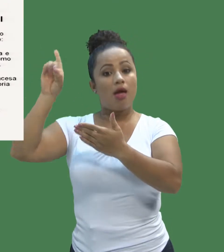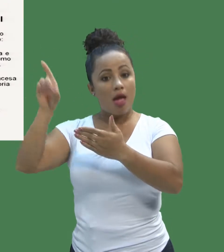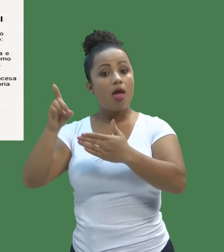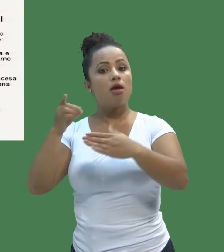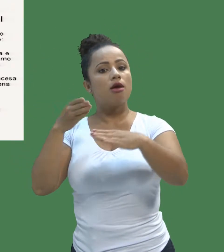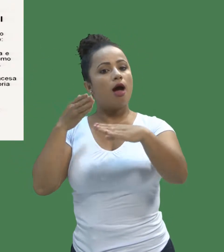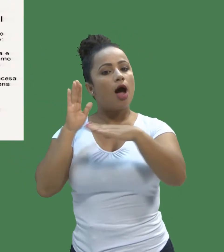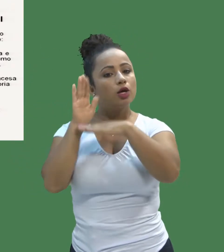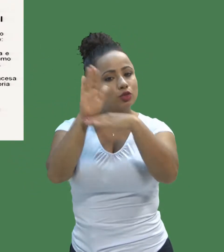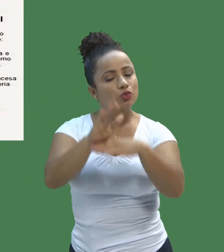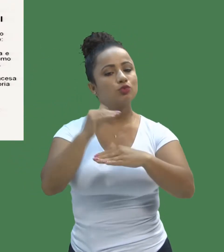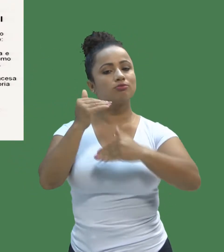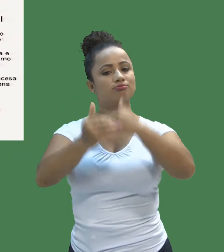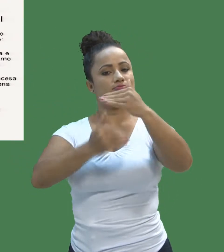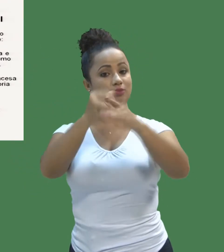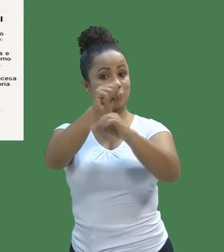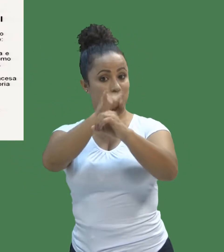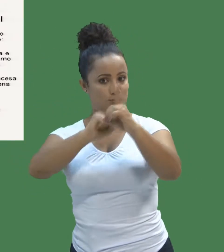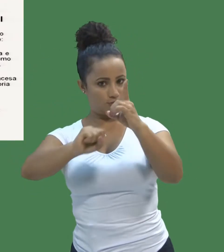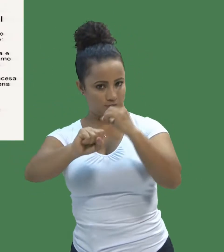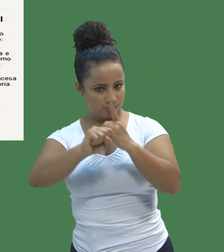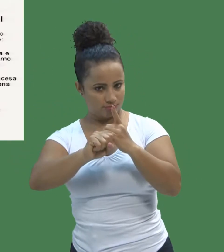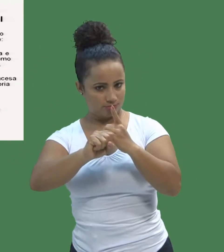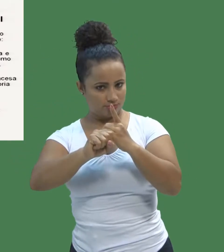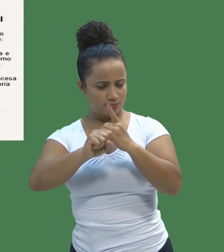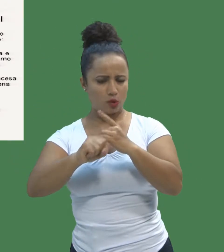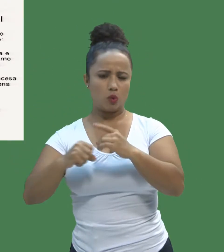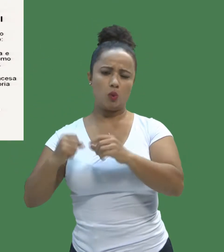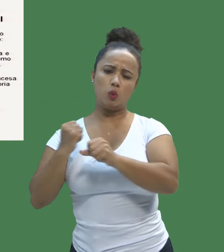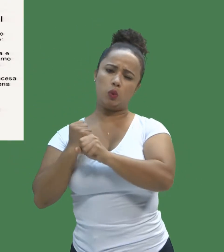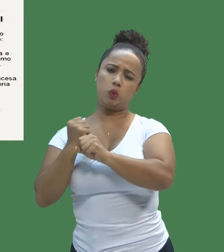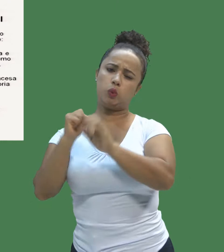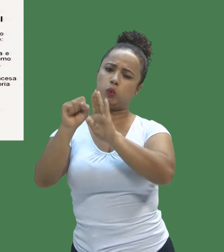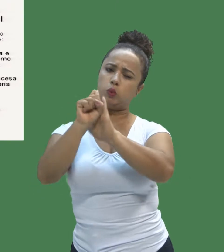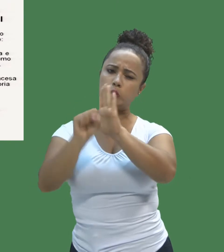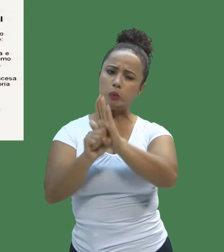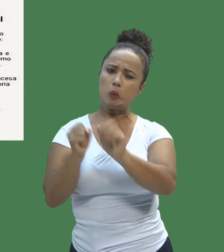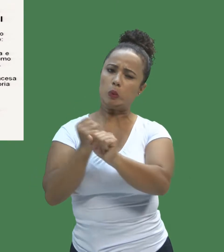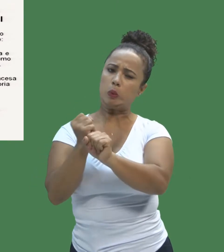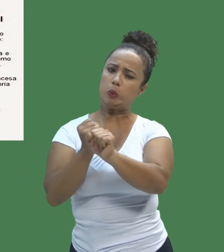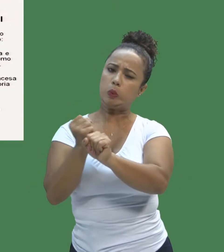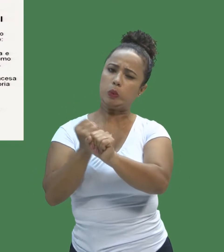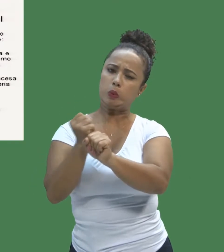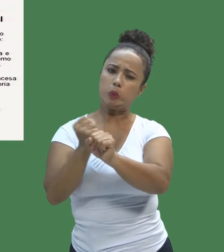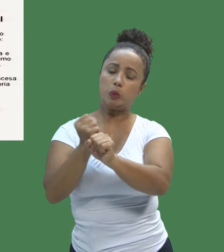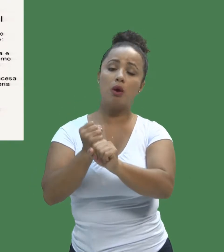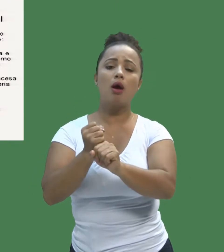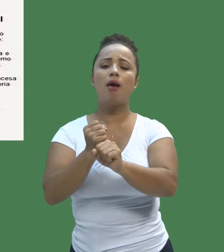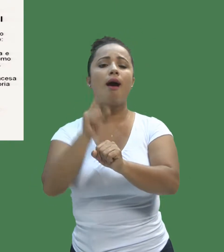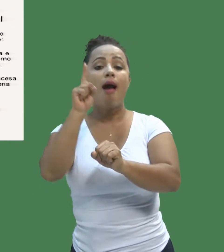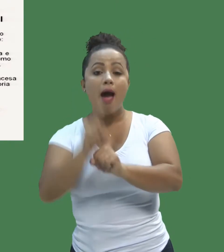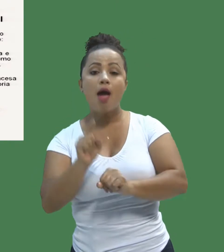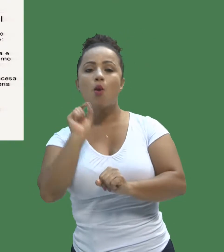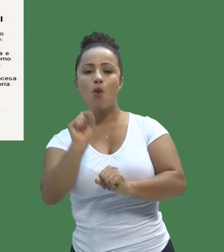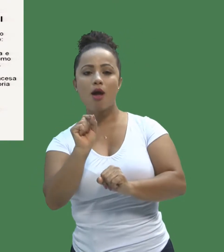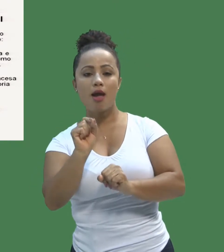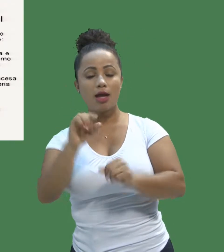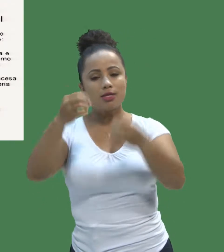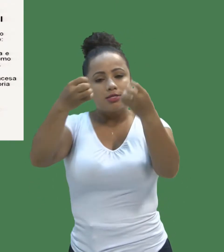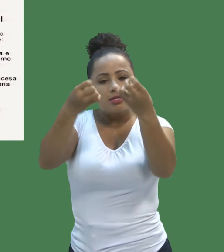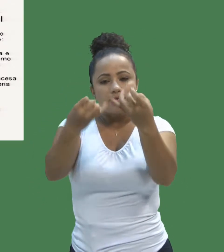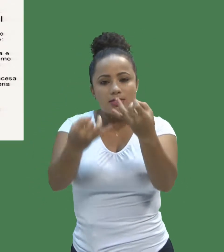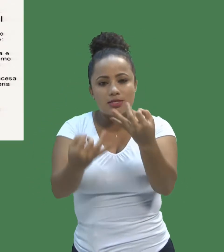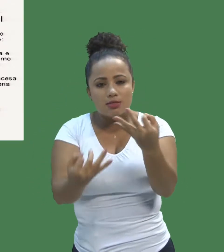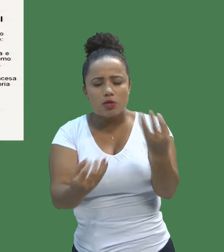Secularização, que nada mais é que a passagem da explicação mitológica da Igreja sobre a existência de Deus